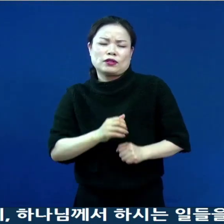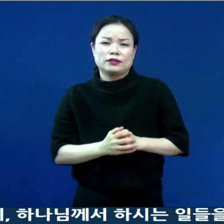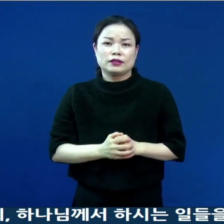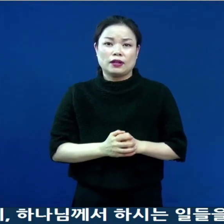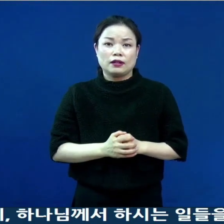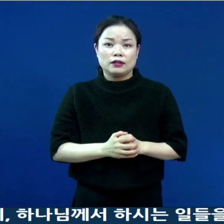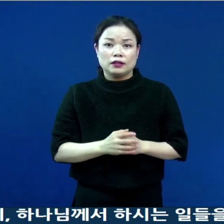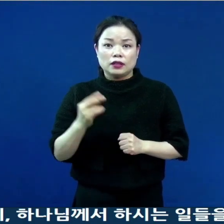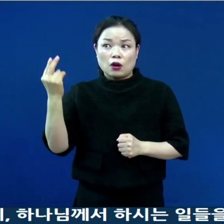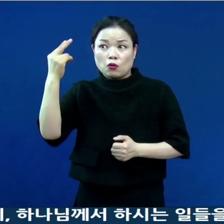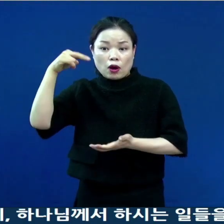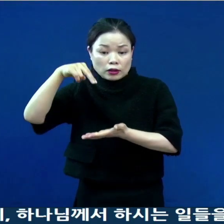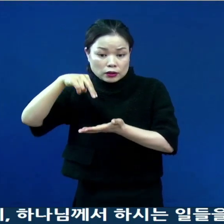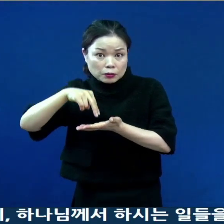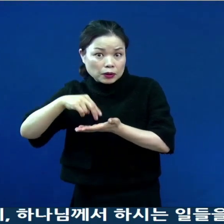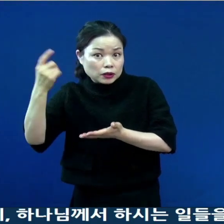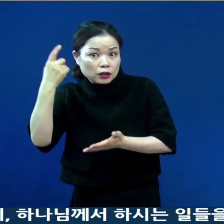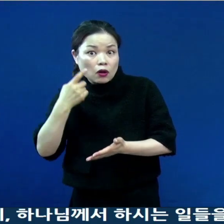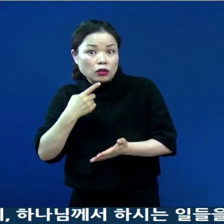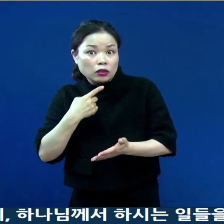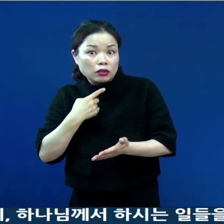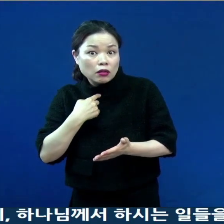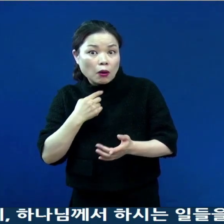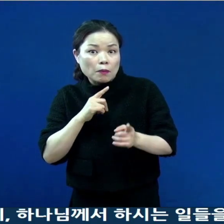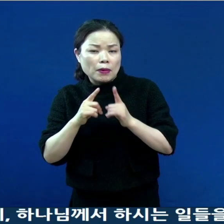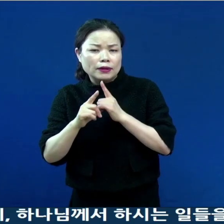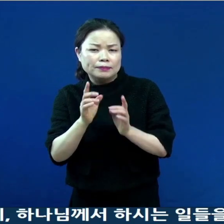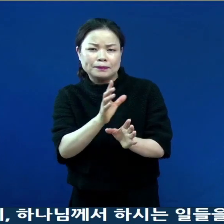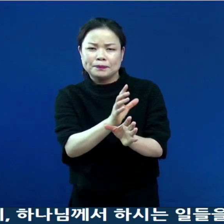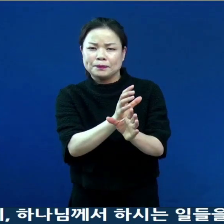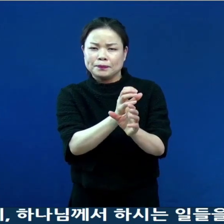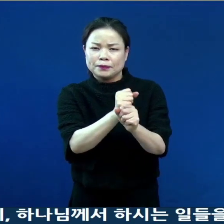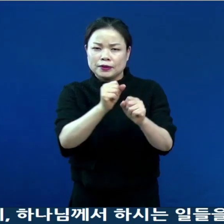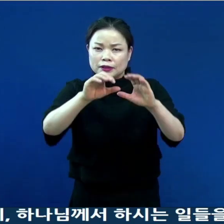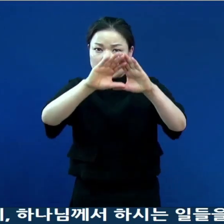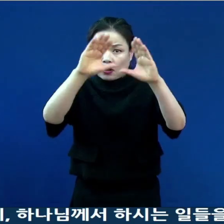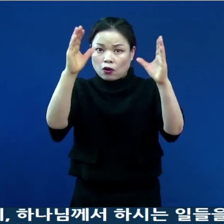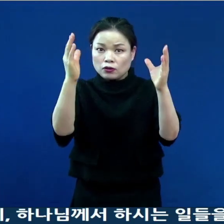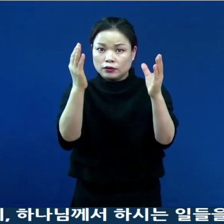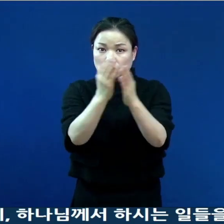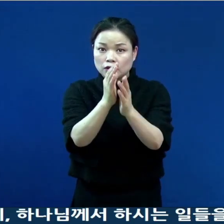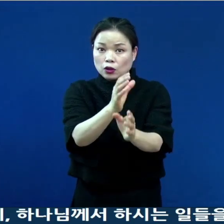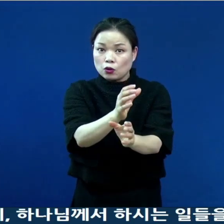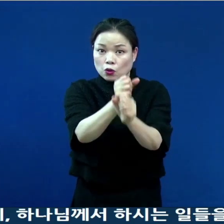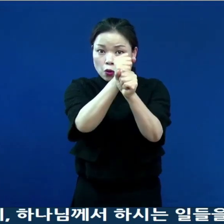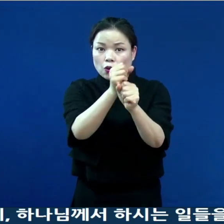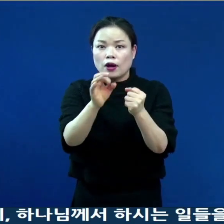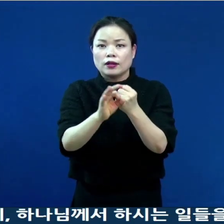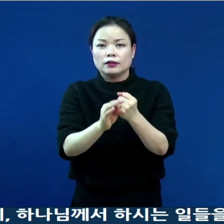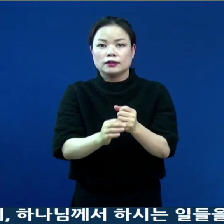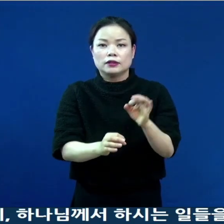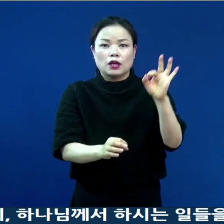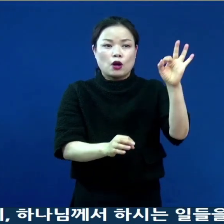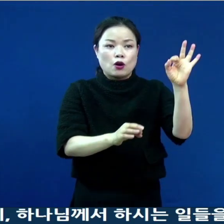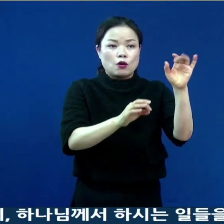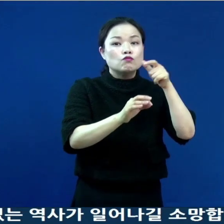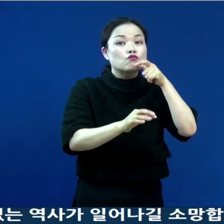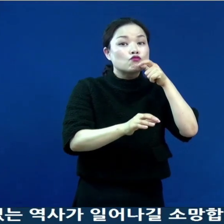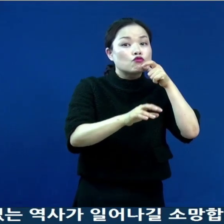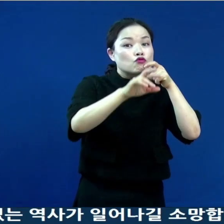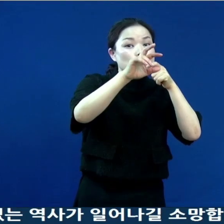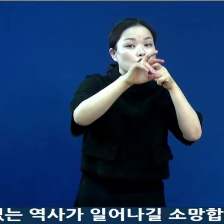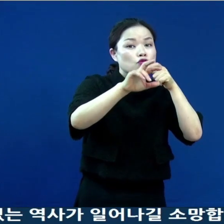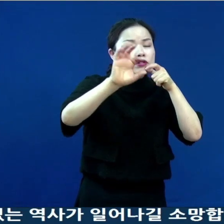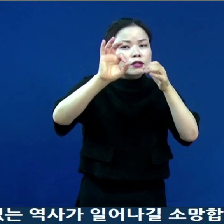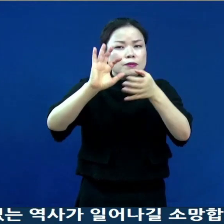이런 관점에서 그동안 들었던 말씀을 간략히 전체적으로 요약을 해보면요, 물이 포도주가 되었습니다.